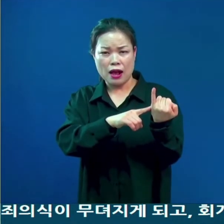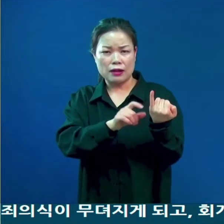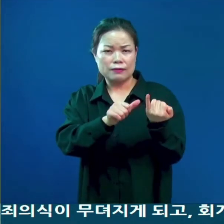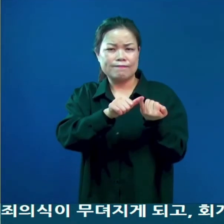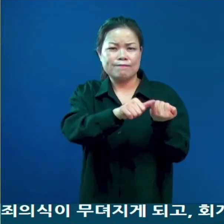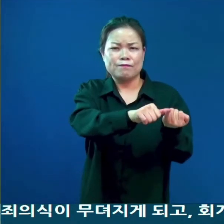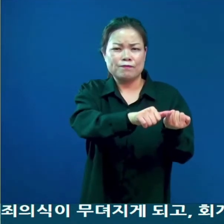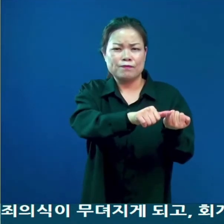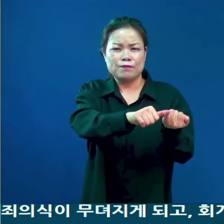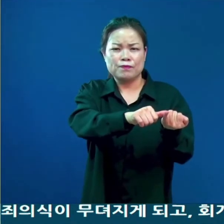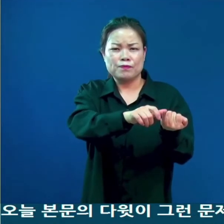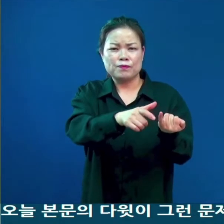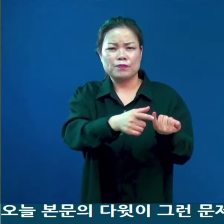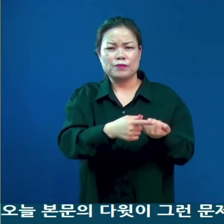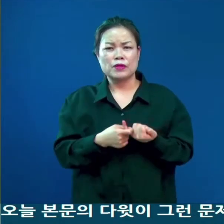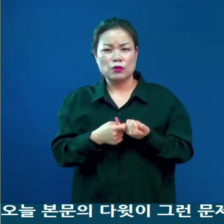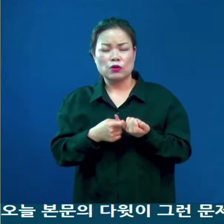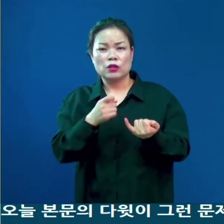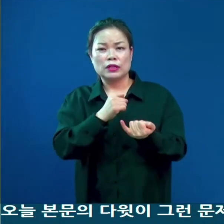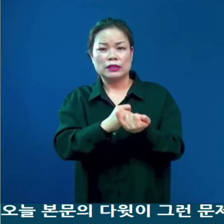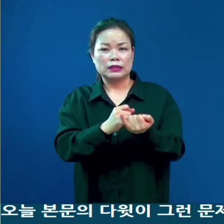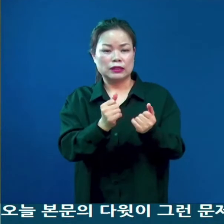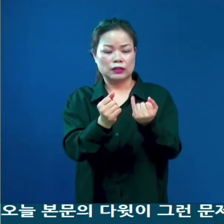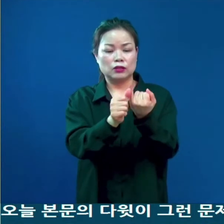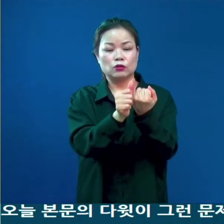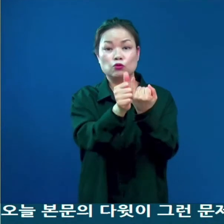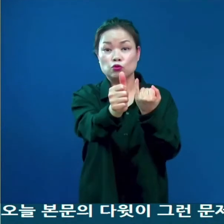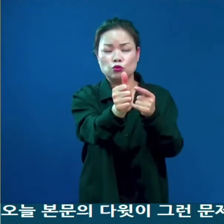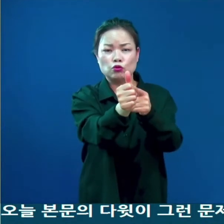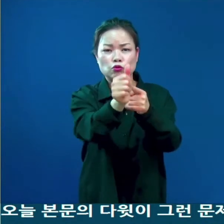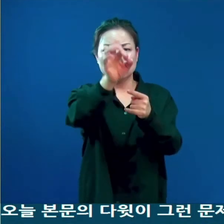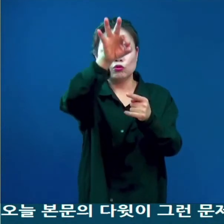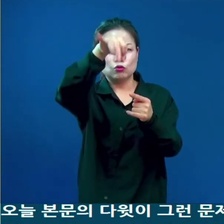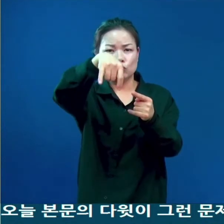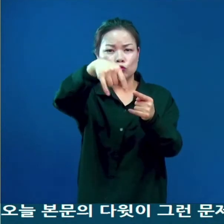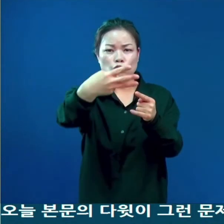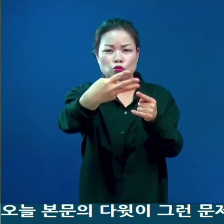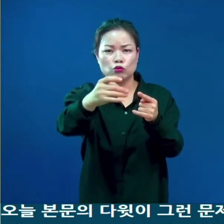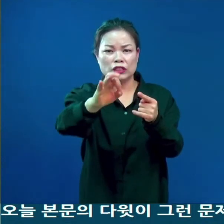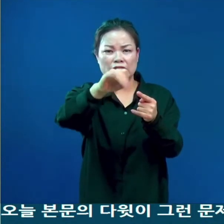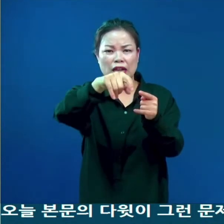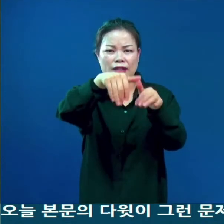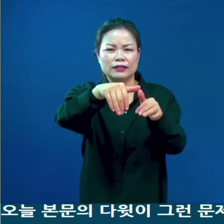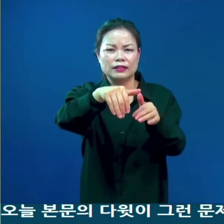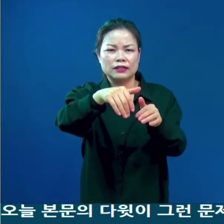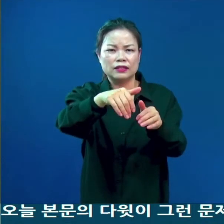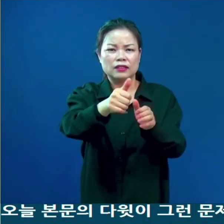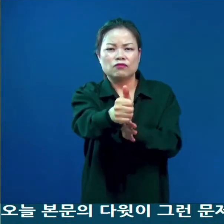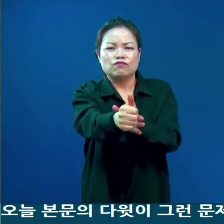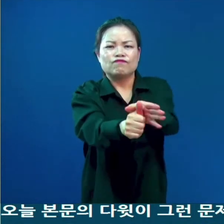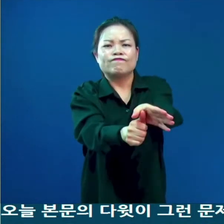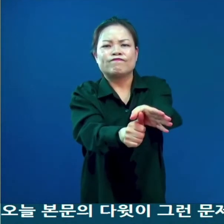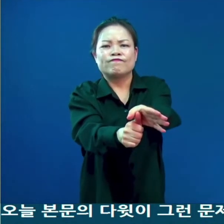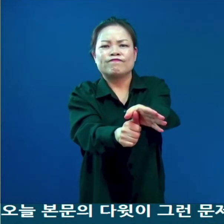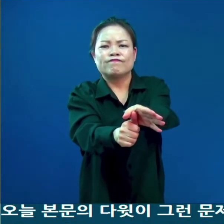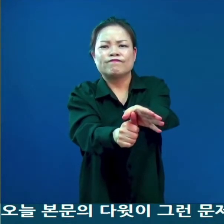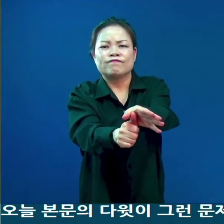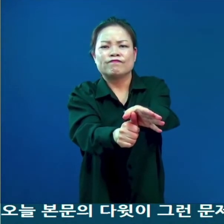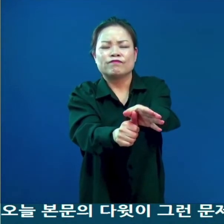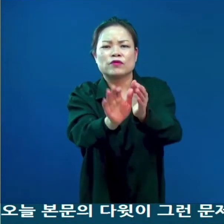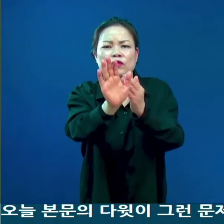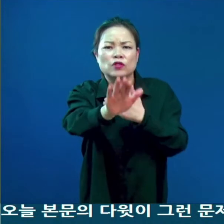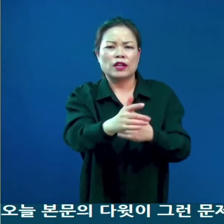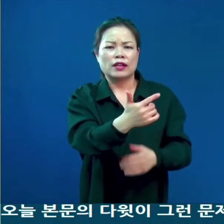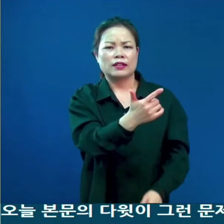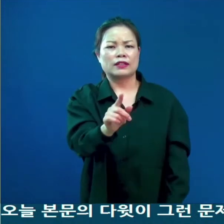남편인 우리야, 충신이잖아요. 그 충신 우리야를 사지로 몰아넣어서 죽게 만들고 그 후에